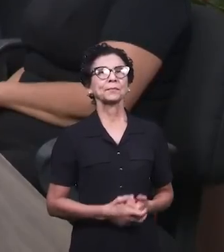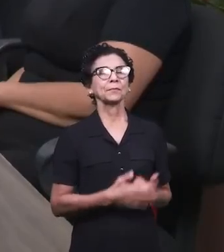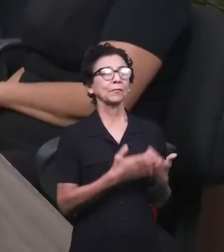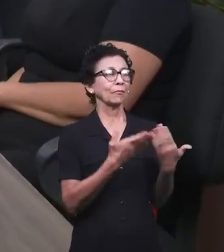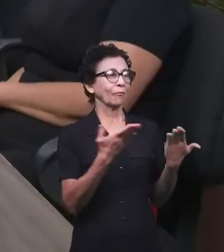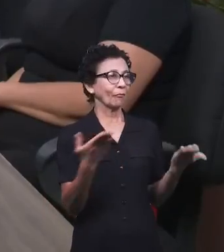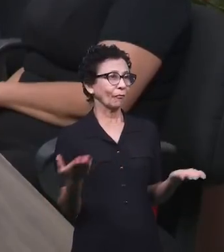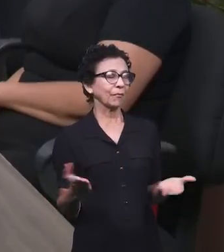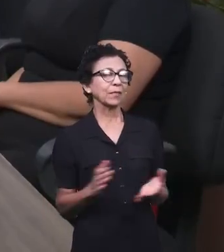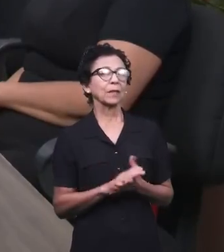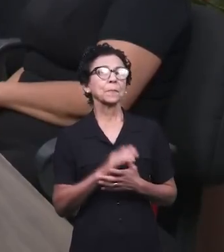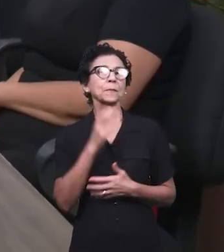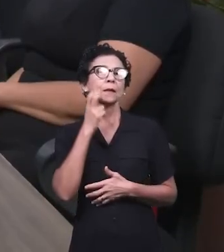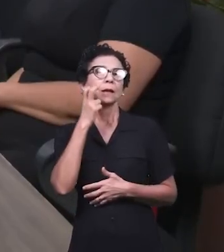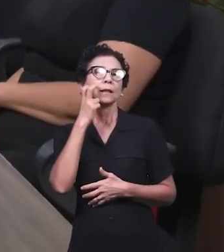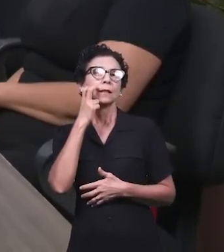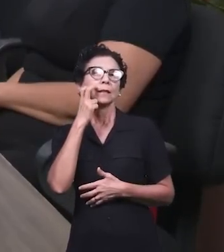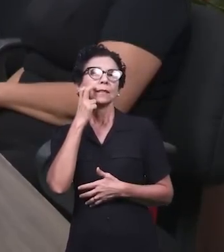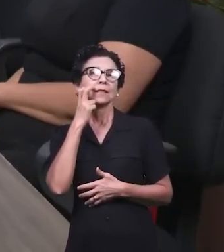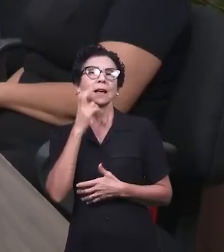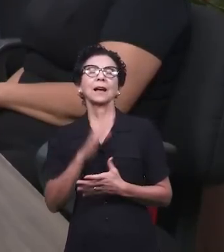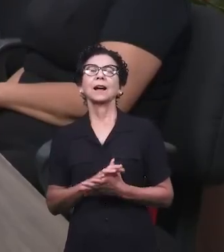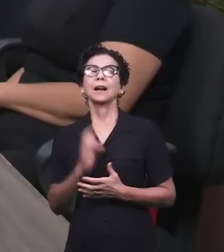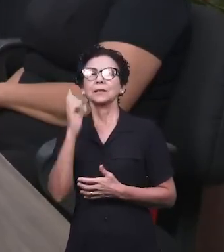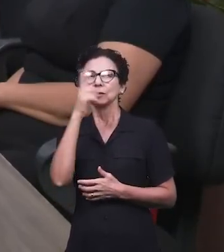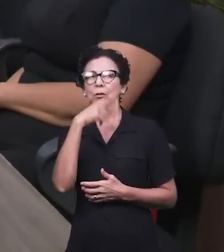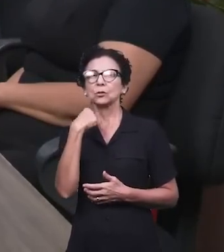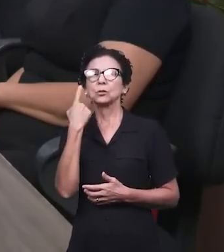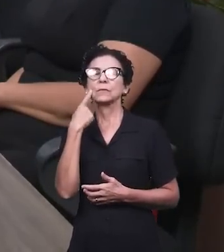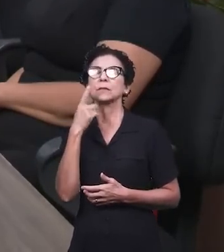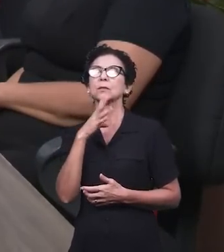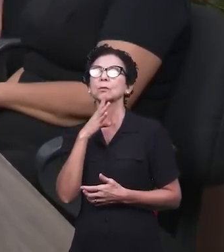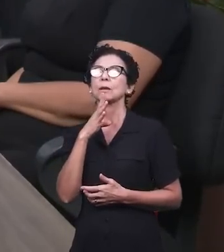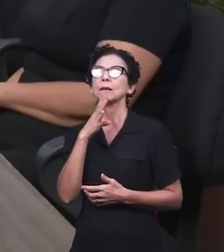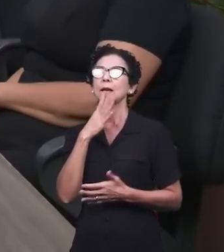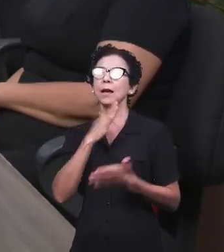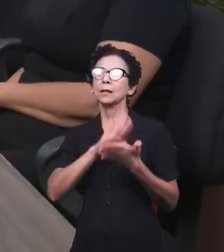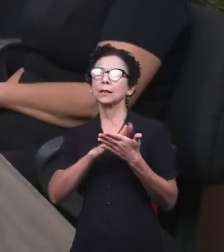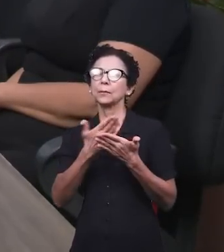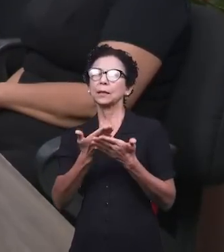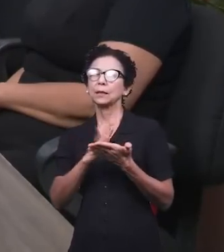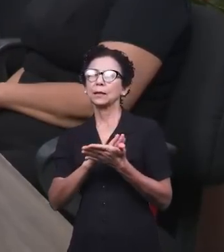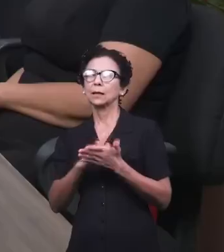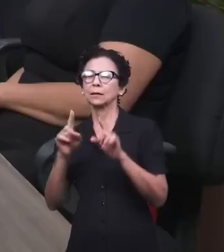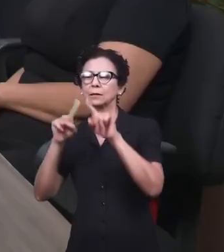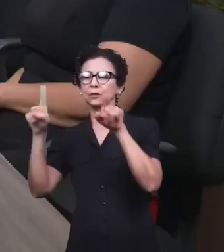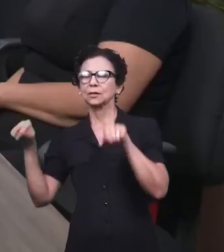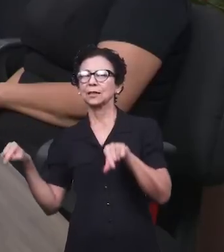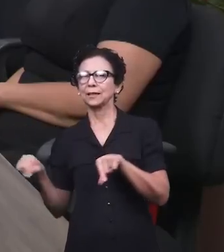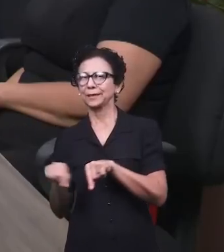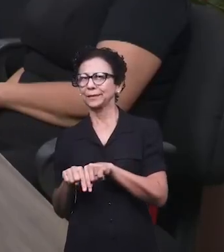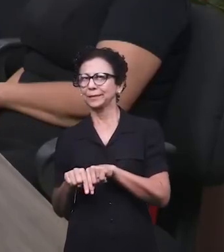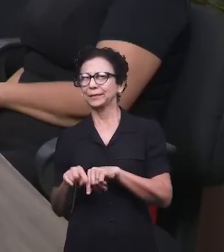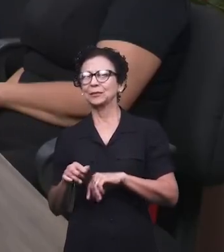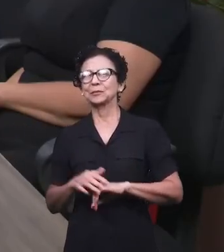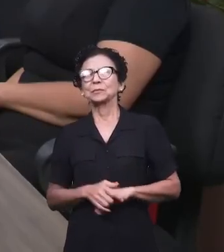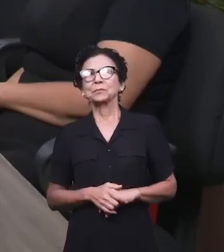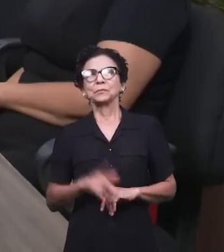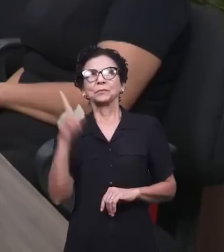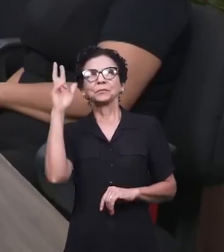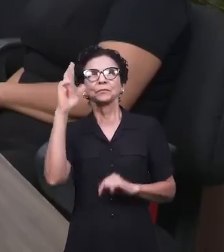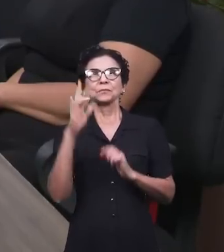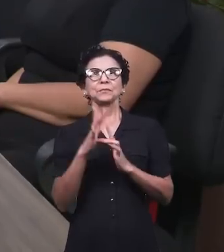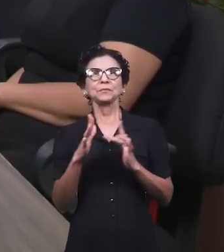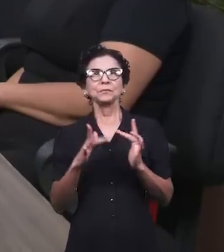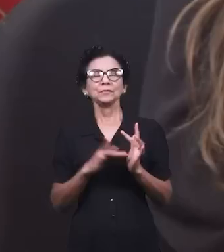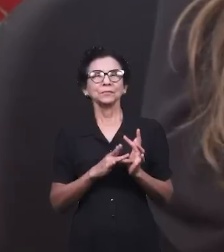temos aqui a Natália. Natália também já tem um rostinho, já está sempre ali interpretando no cantinho, na janelinha. A paz do Senhor, Nath. A paz do